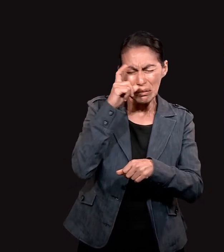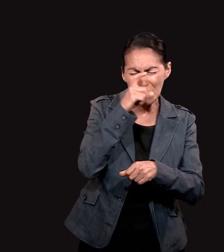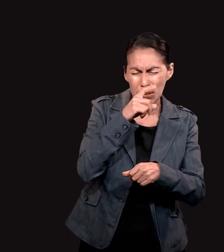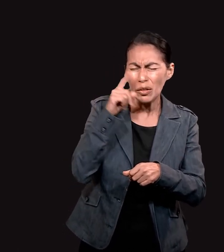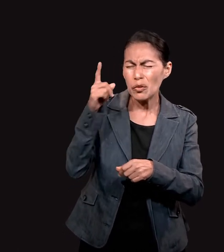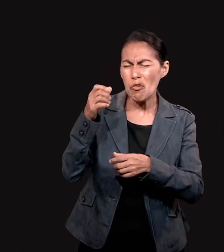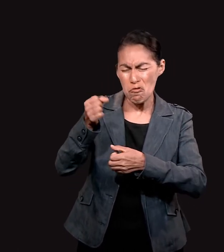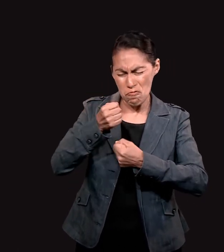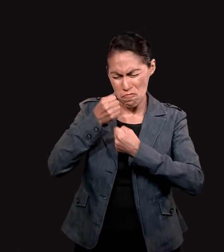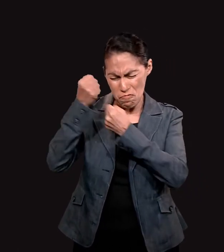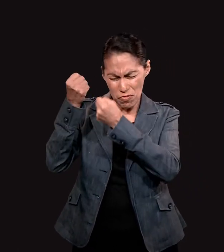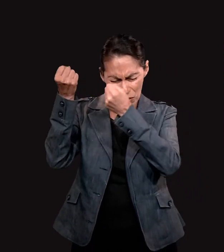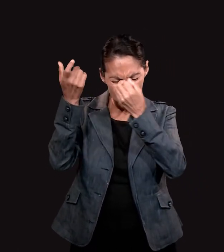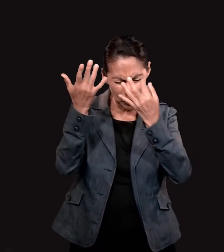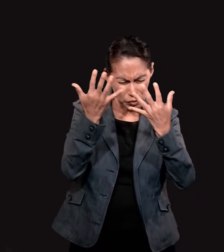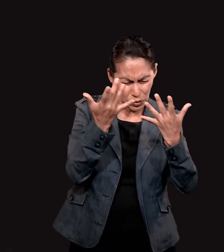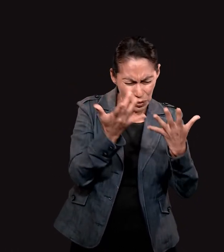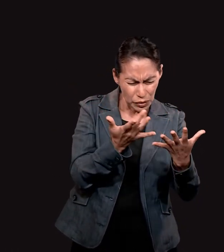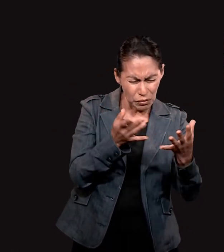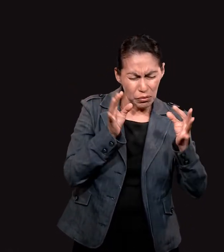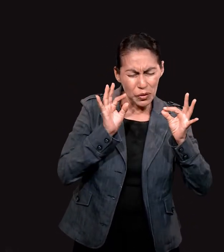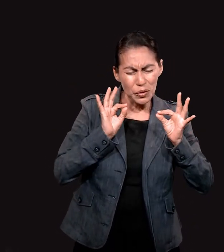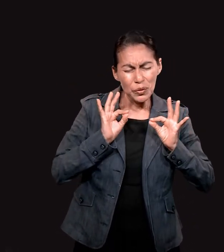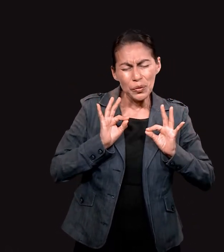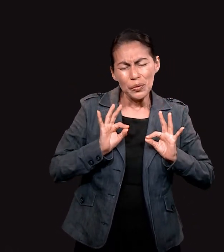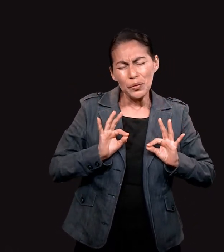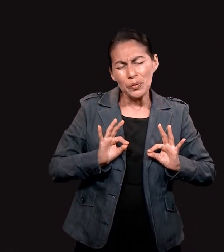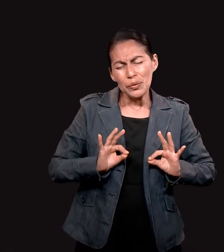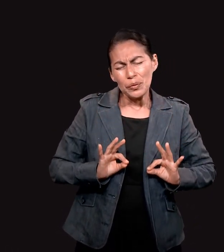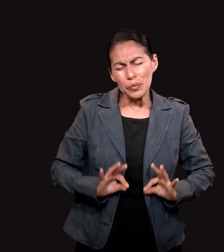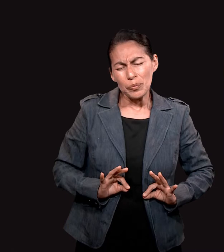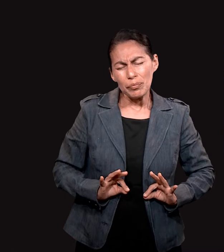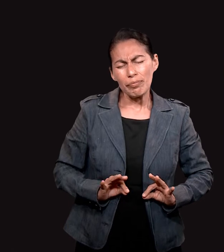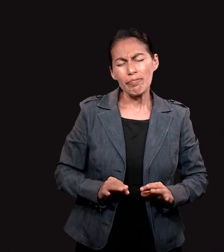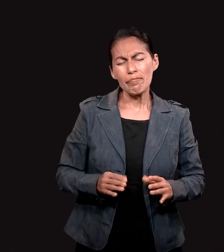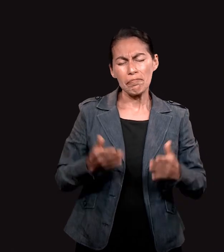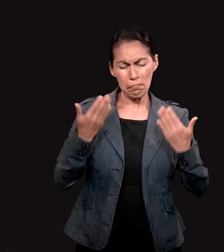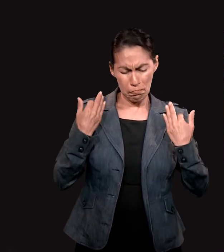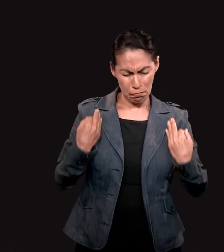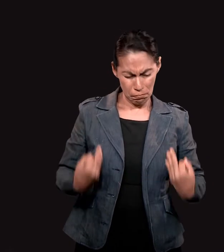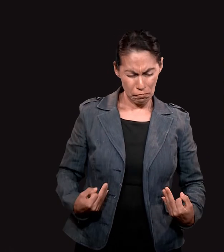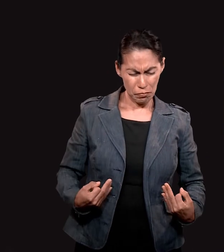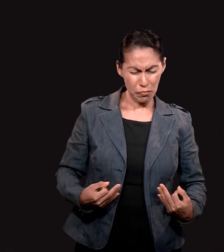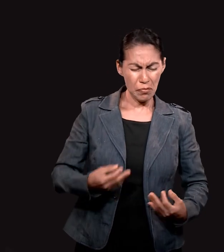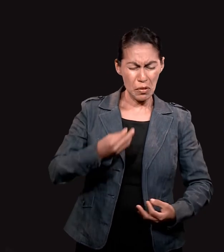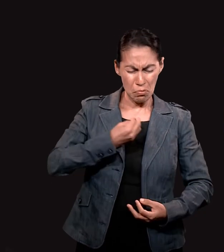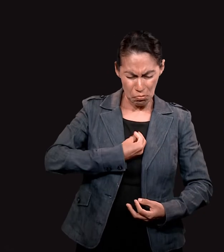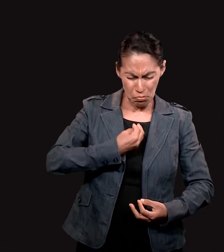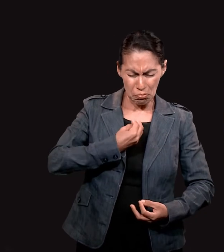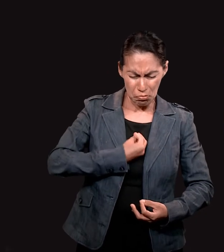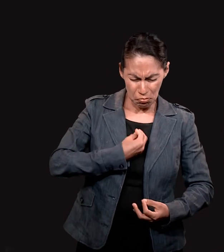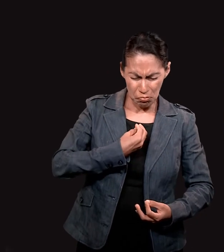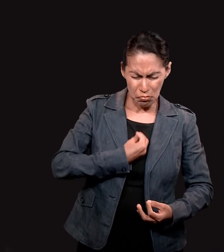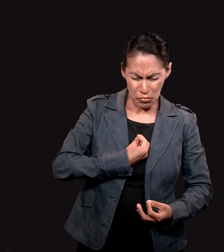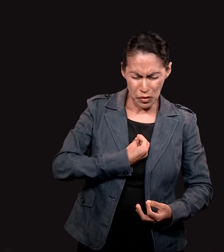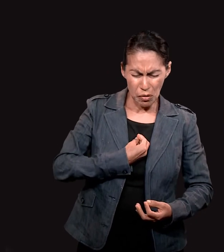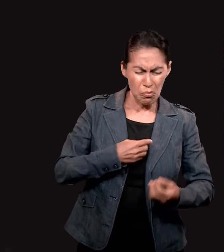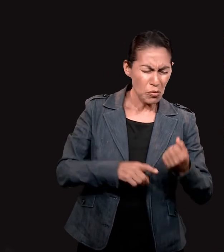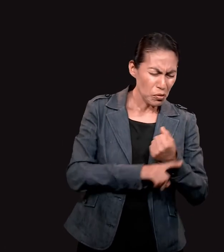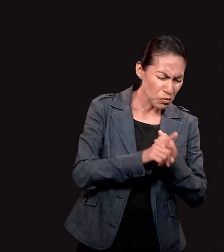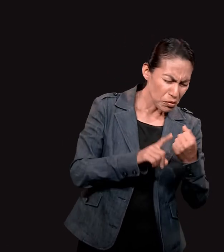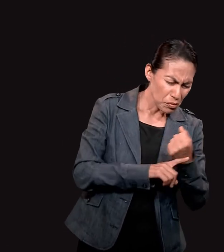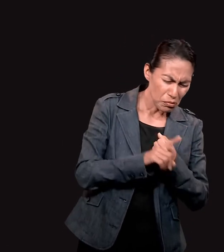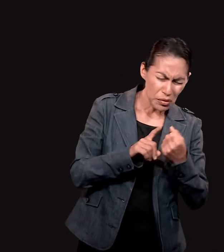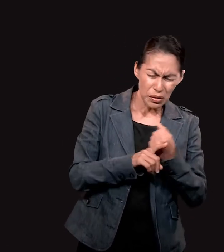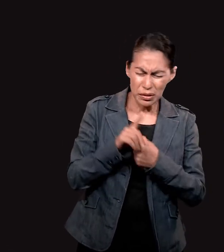tú les des la fortaleza, Señor, para ser reconfortantes para ellos, Señor. Y la fortaleza física para poder soportar,